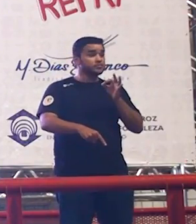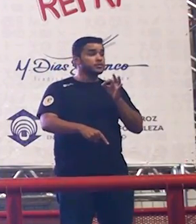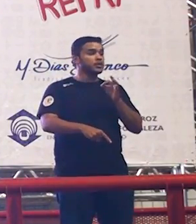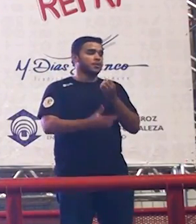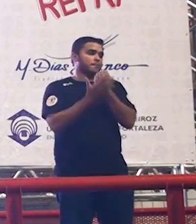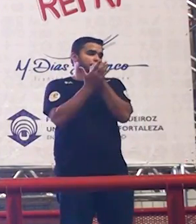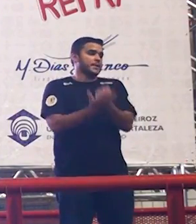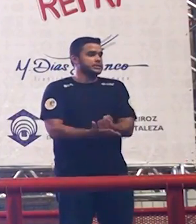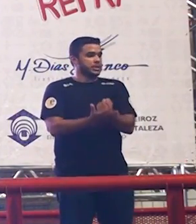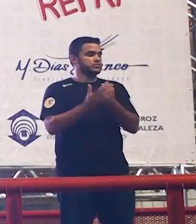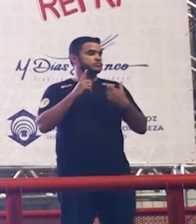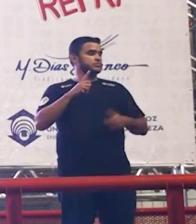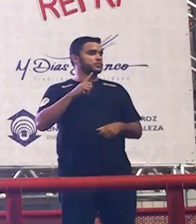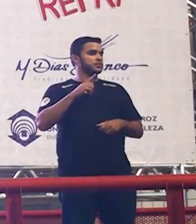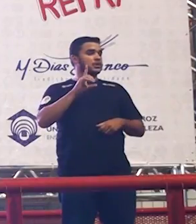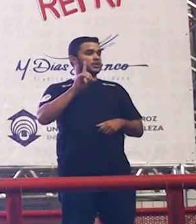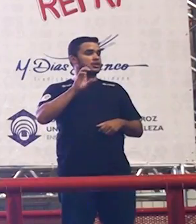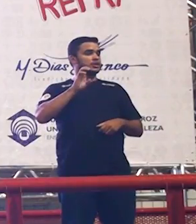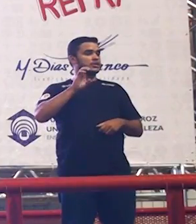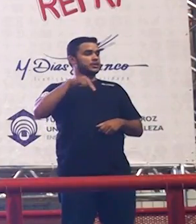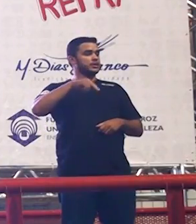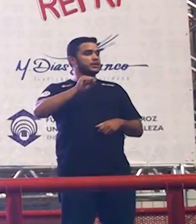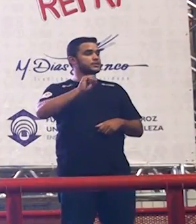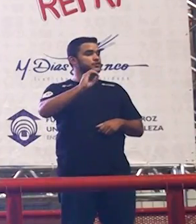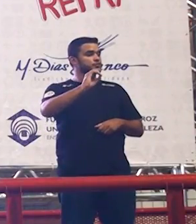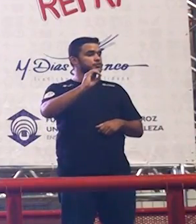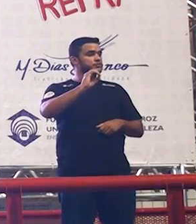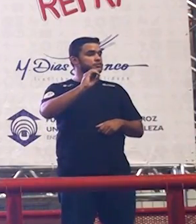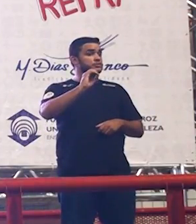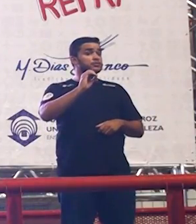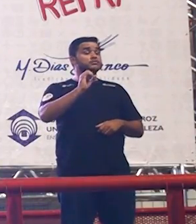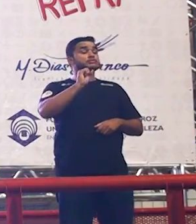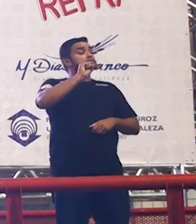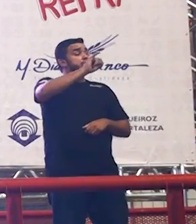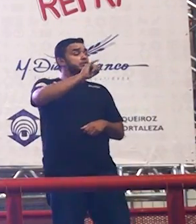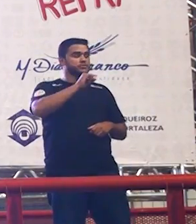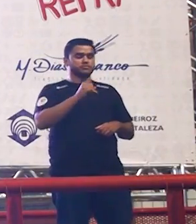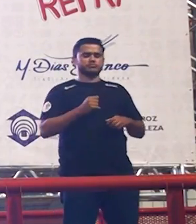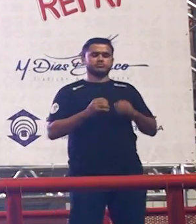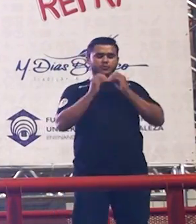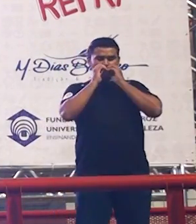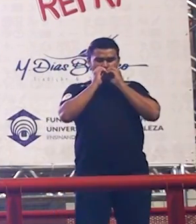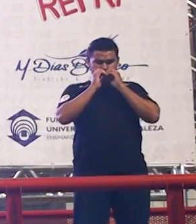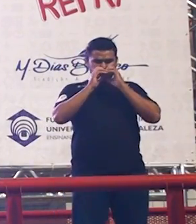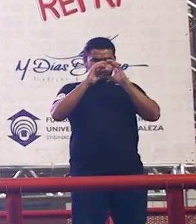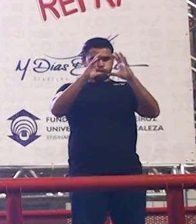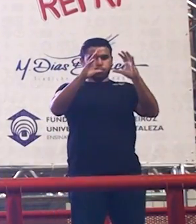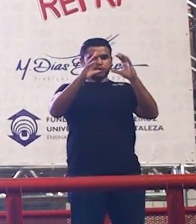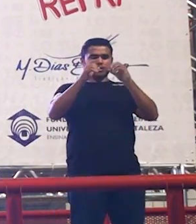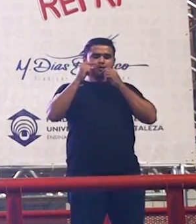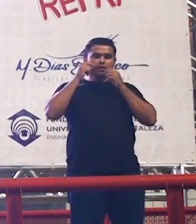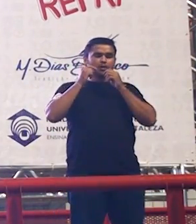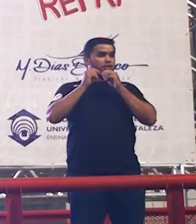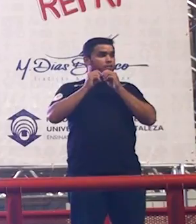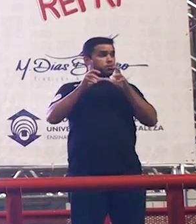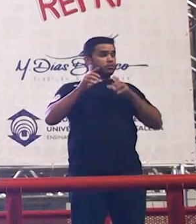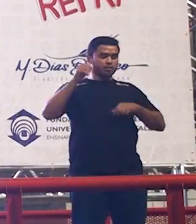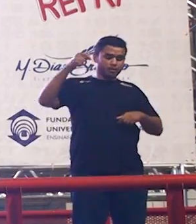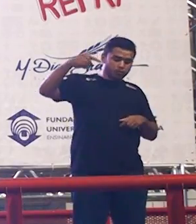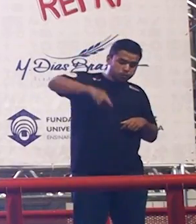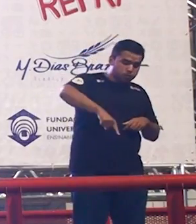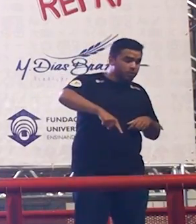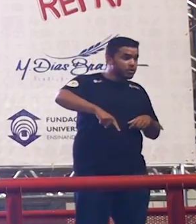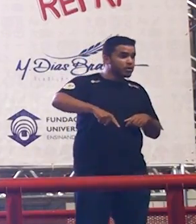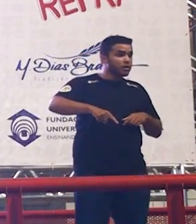mais. Então peraí, se o balãozinho está descendo sobre a superfície, maior pressão ou